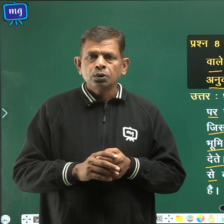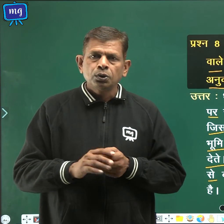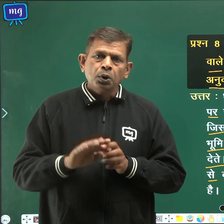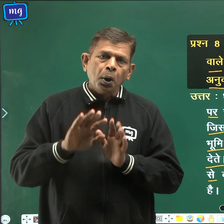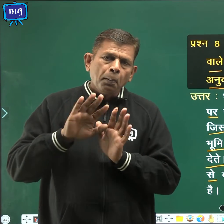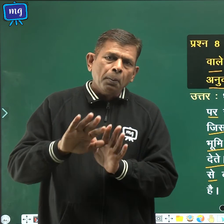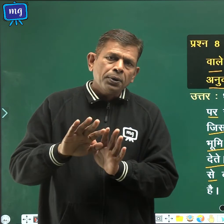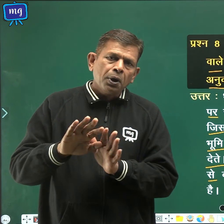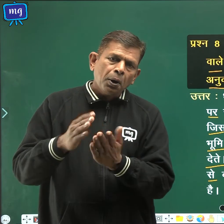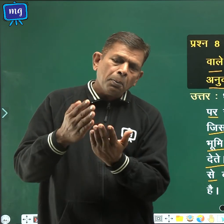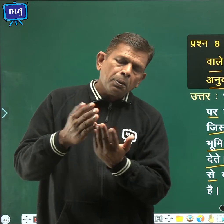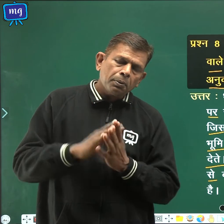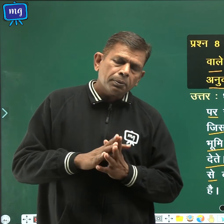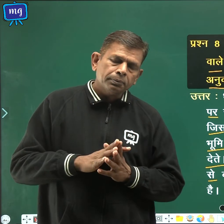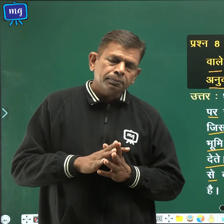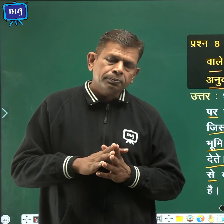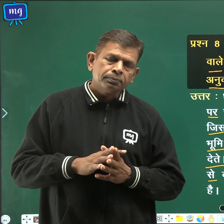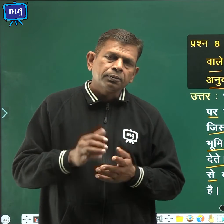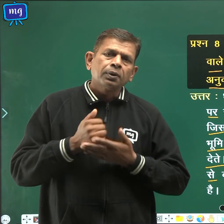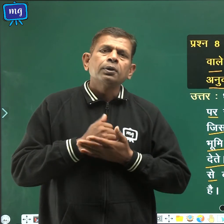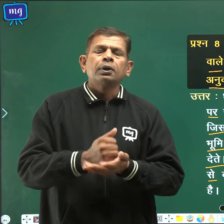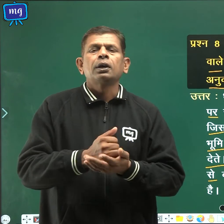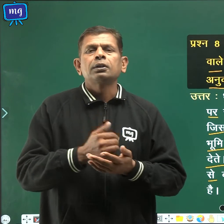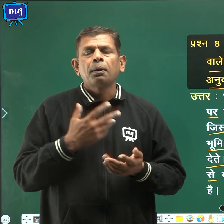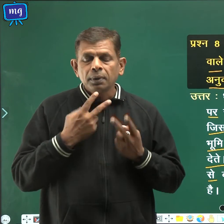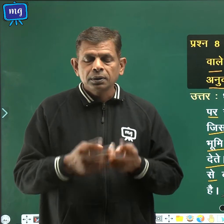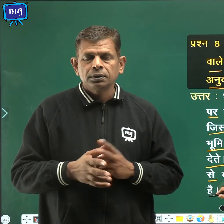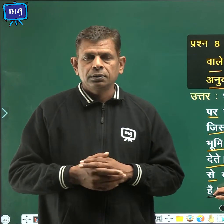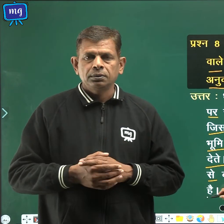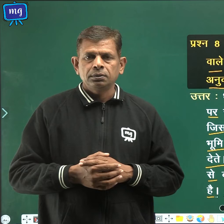बचाव में सहायता मिलती है।